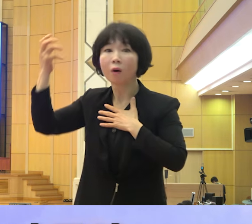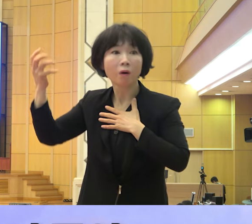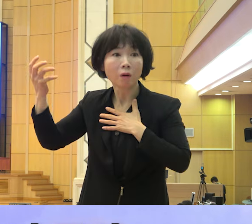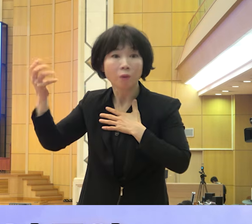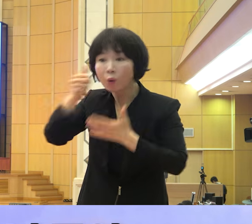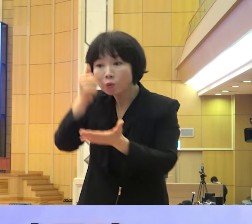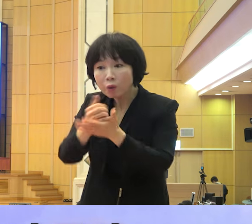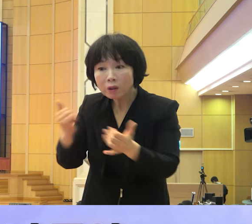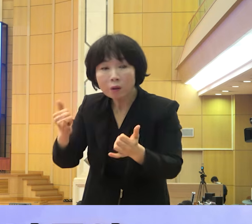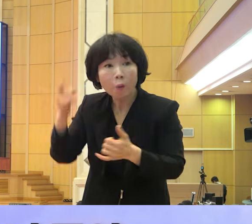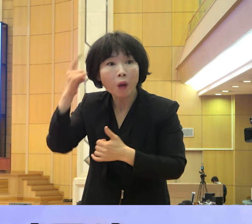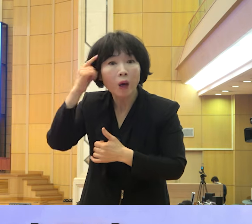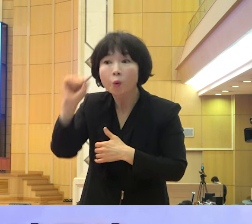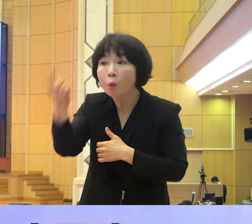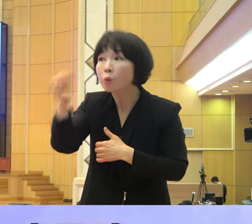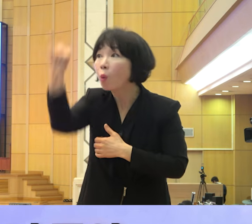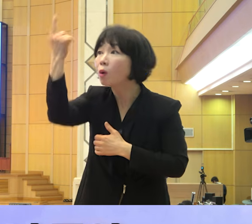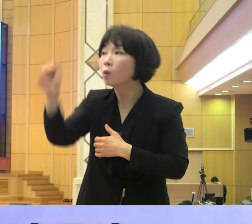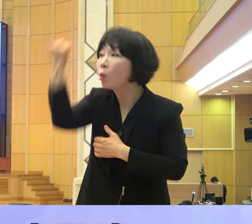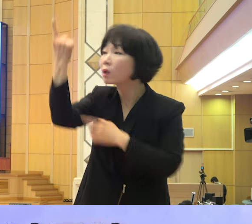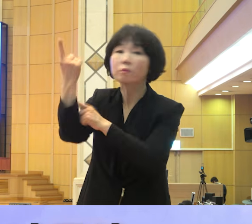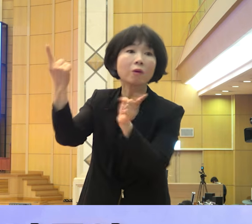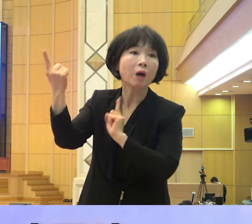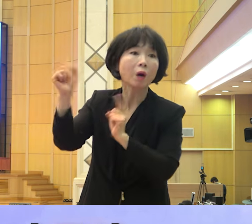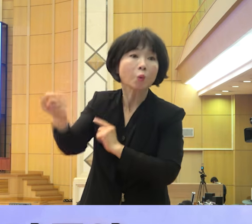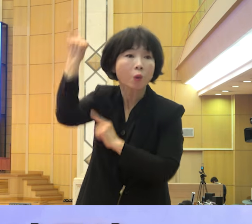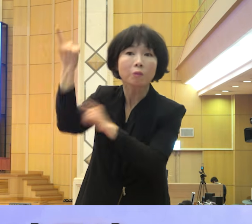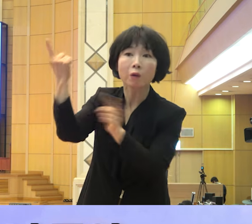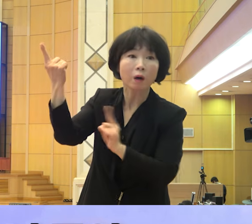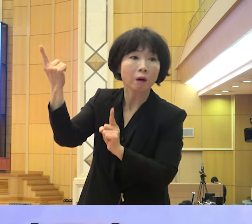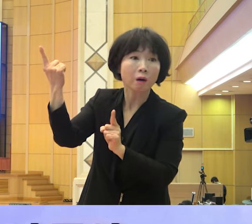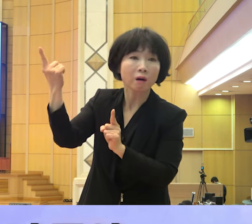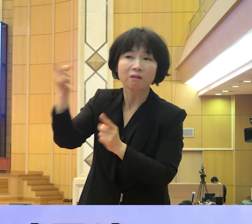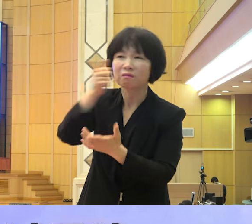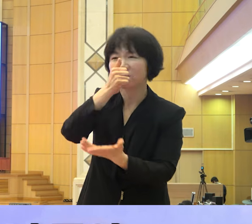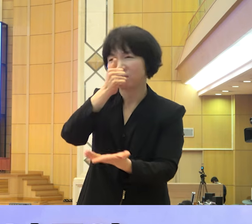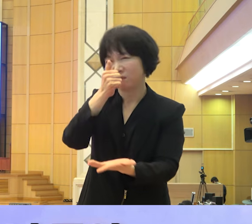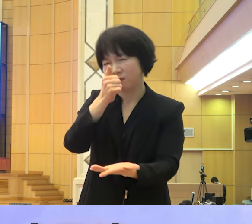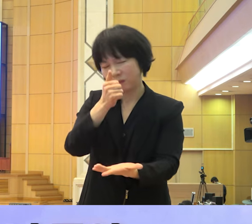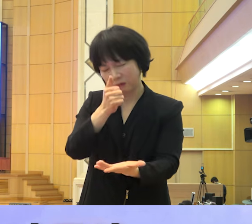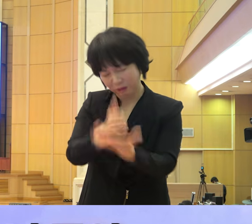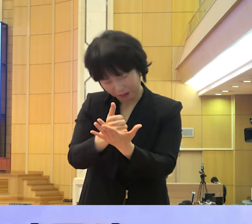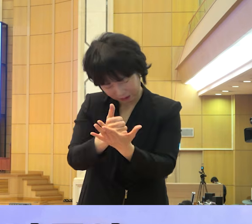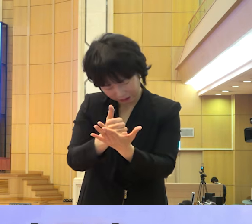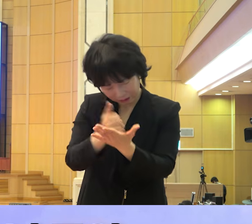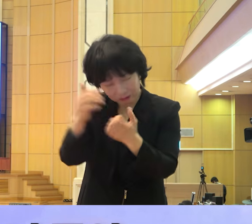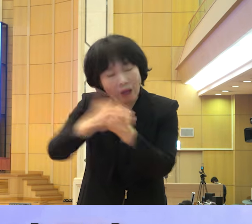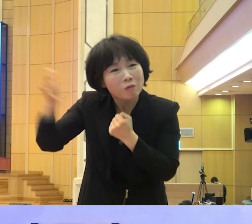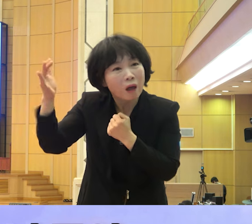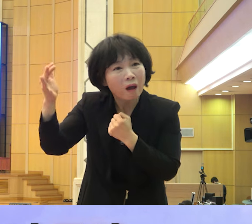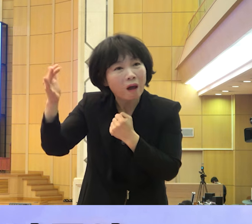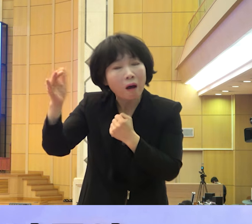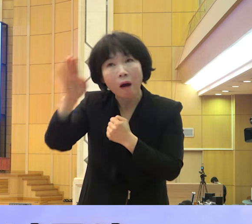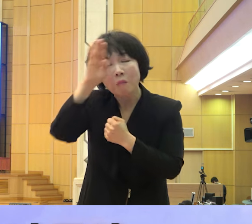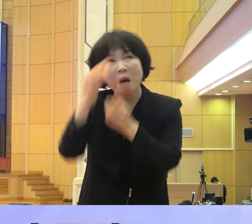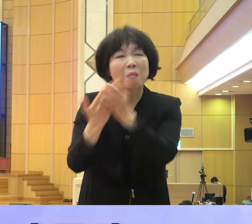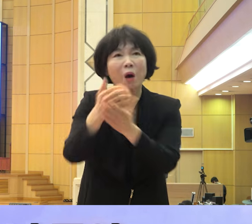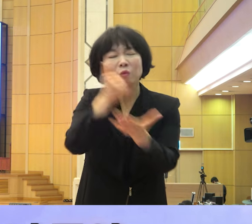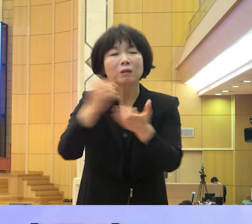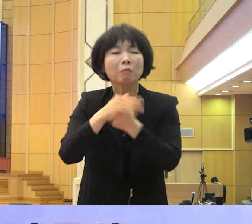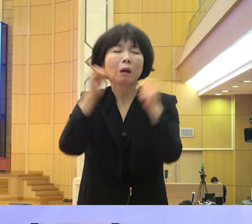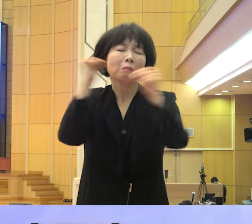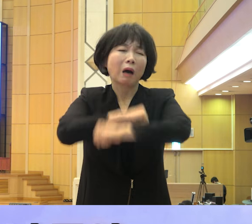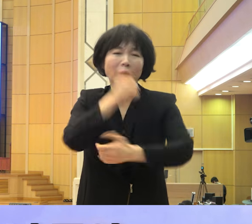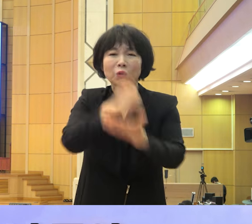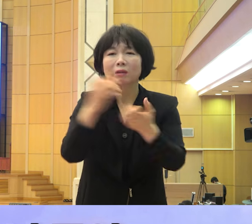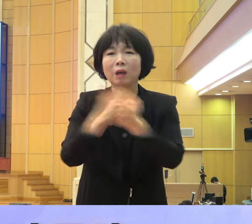되고 이런 모든 것들이 다 원인이 죄로 말미암아 그런 결과를 가지고 온다는